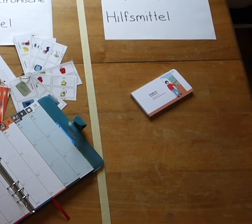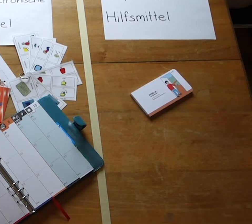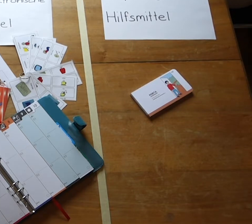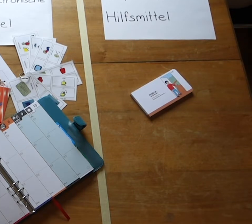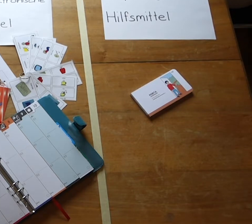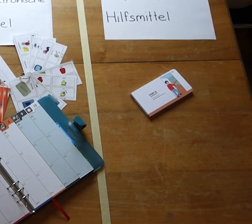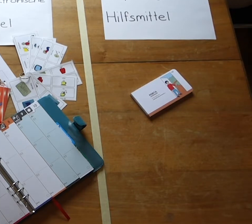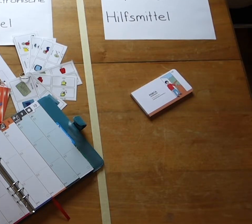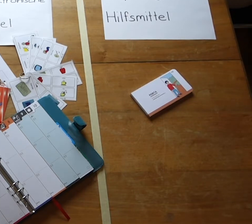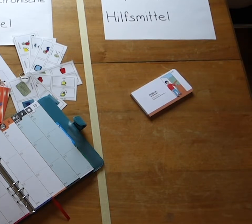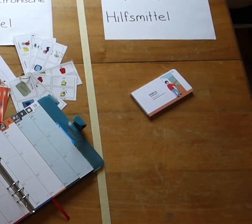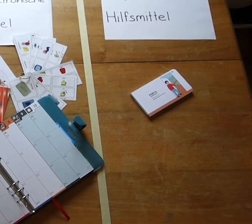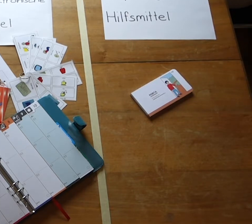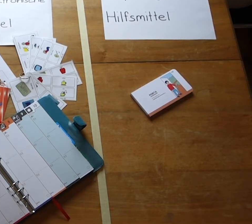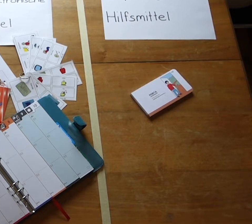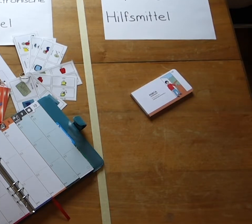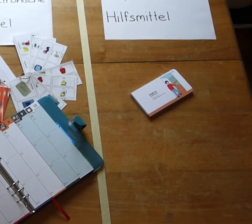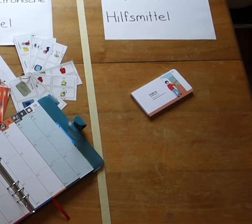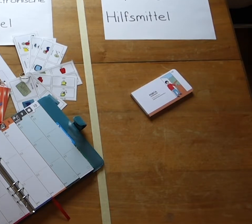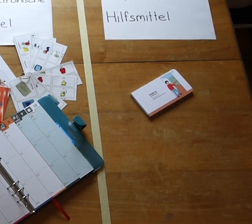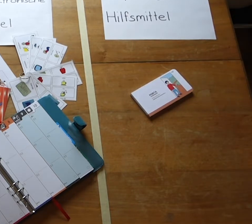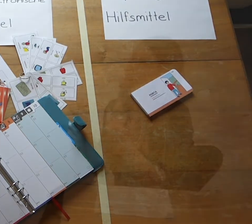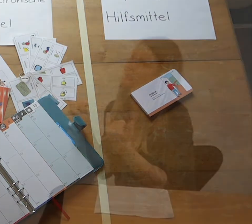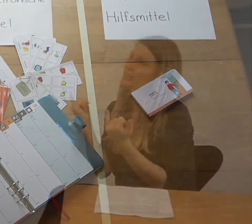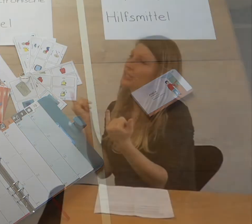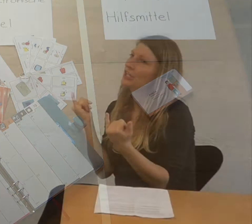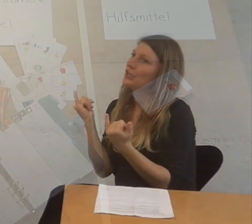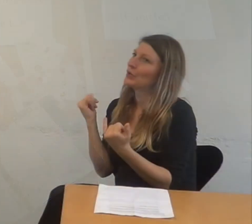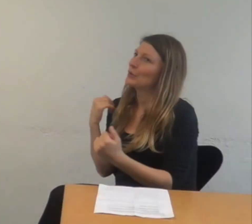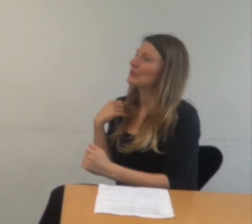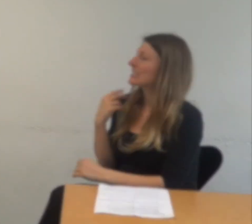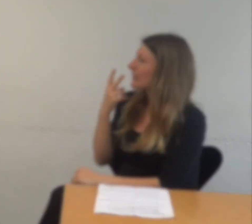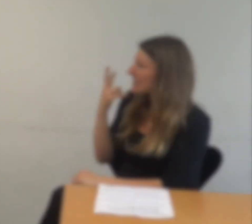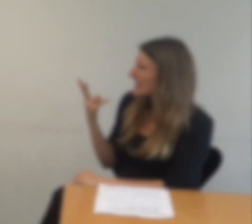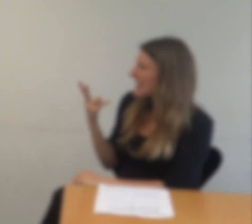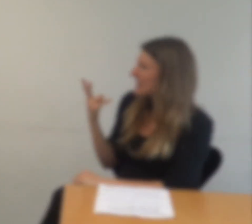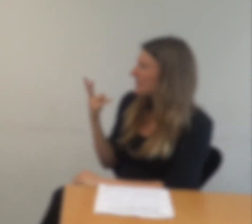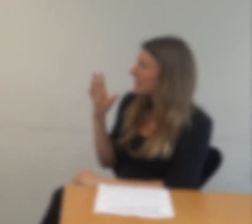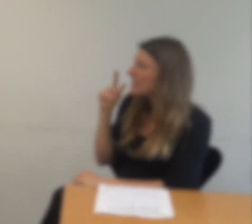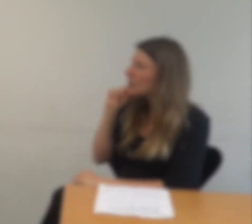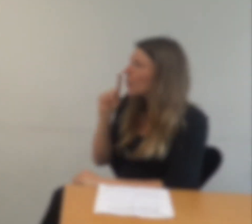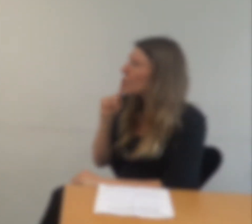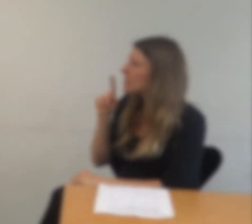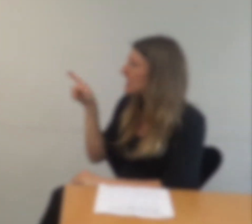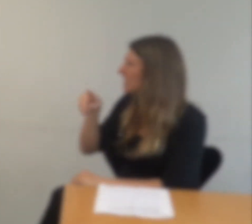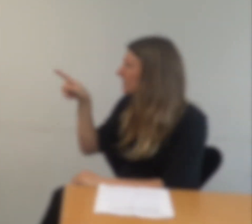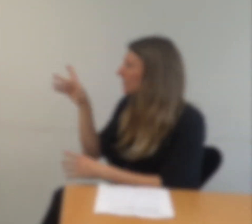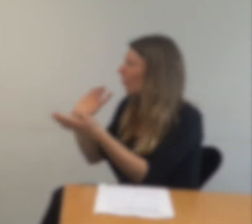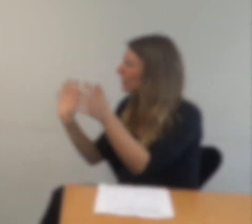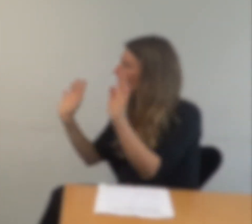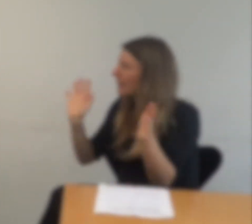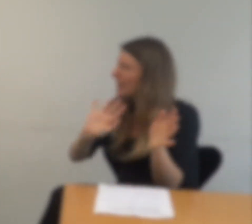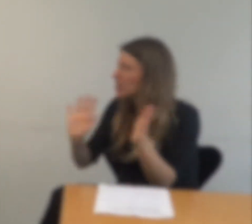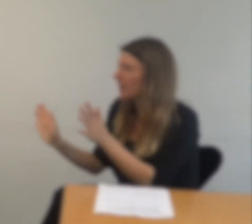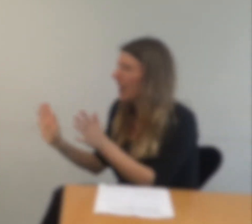wie Porta oder der Gestik und Mimik. Um etwas über die Gebärdensprache und die Wichtigkeit der Mimik zu